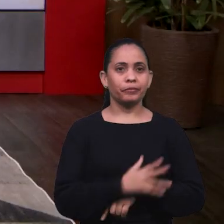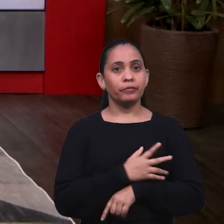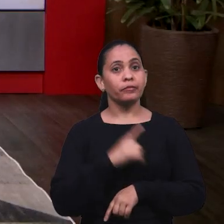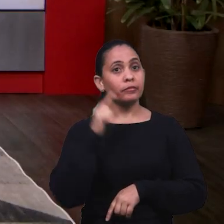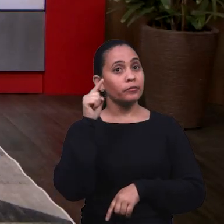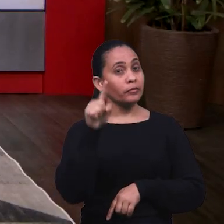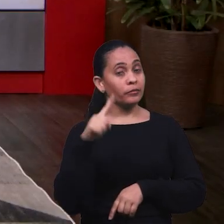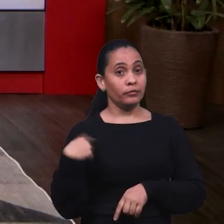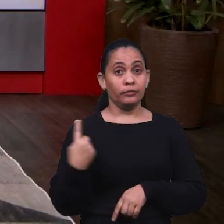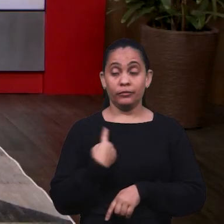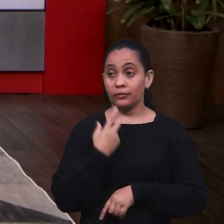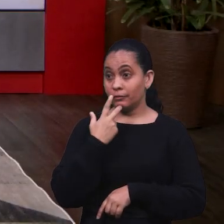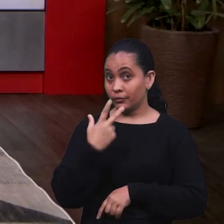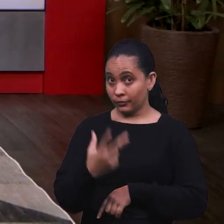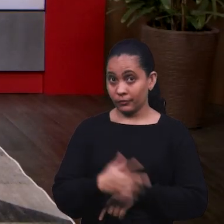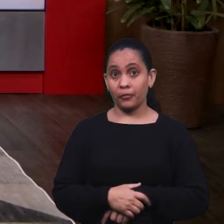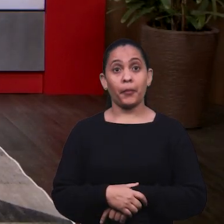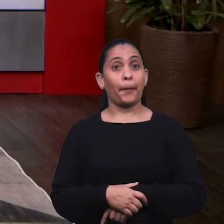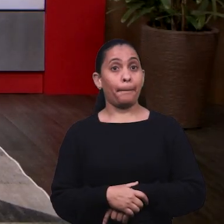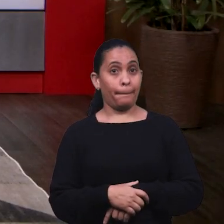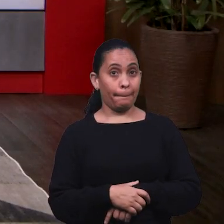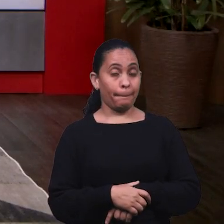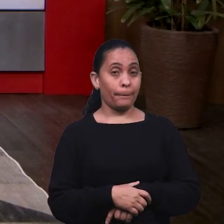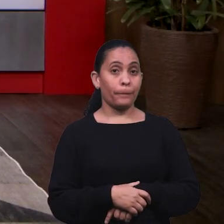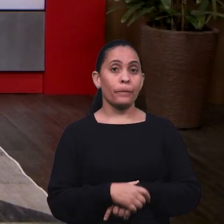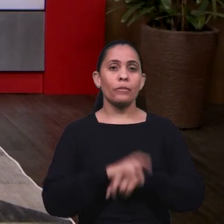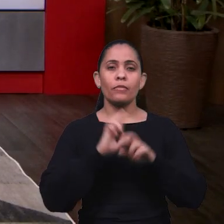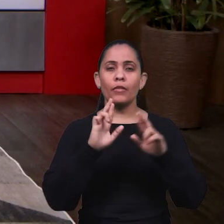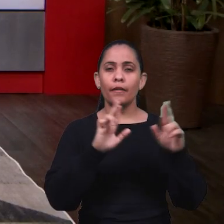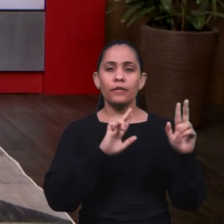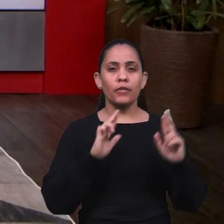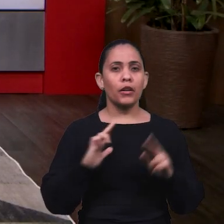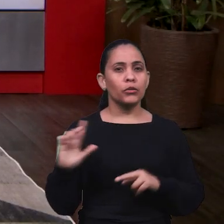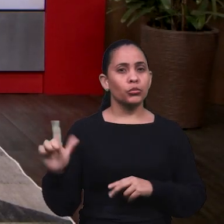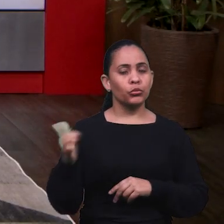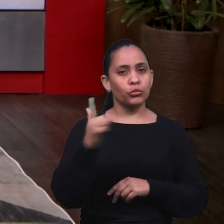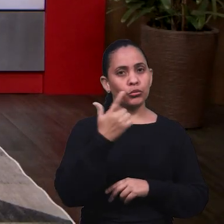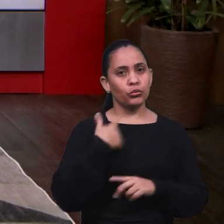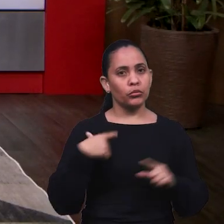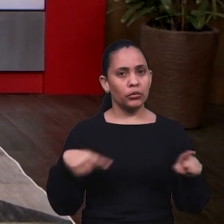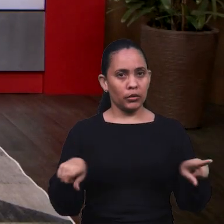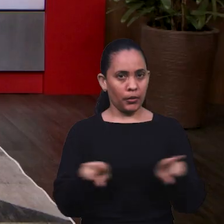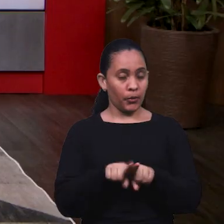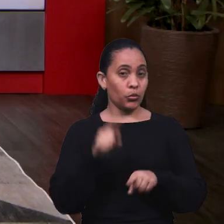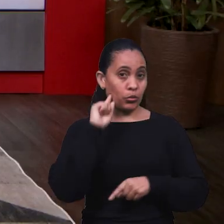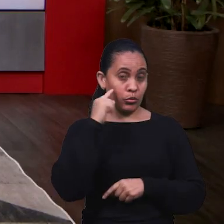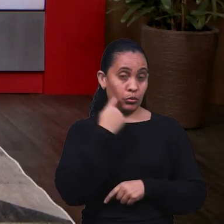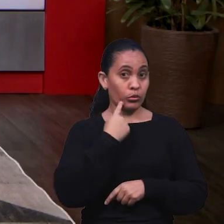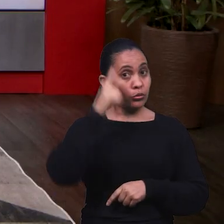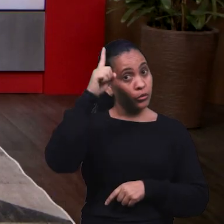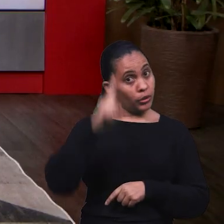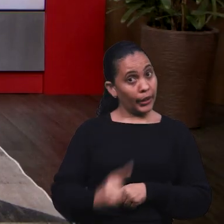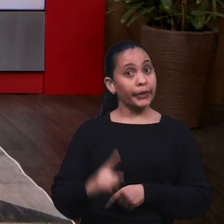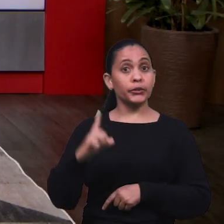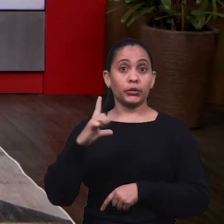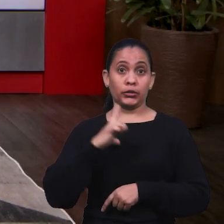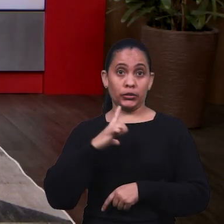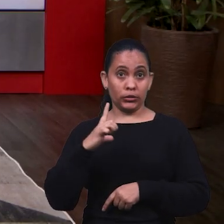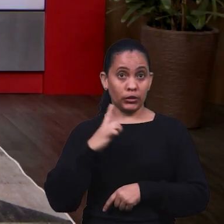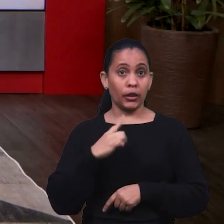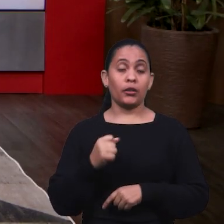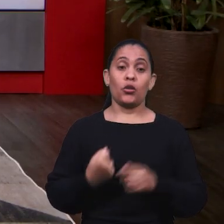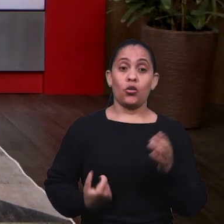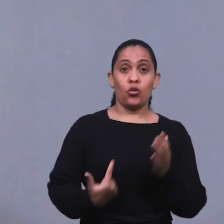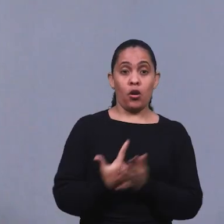mesmo, Priscila. Hoje a gente está falando só de benefícios previdenciários, mas tem, assim, outros benefícios que a gente sabe que o surdo tem direito e a pessoa Sim. com deficiência, tipo a